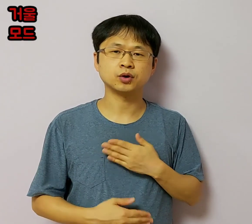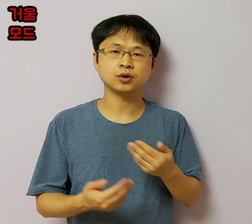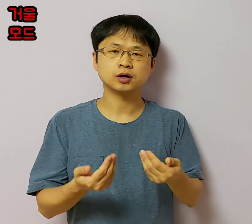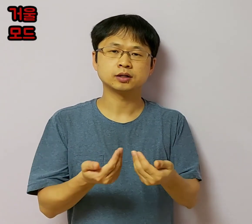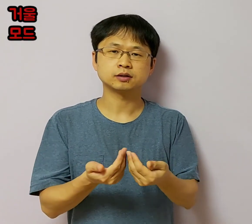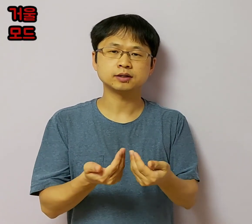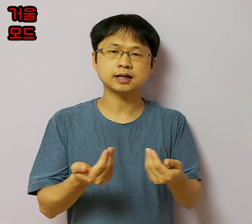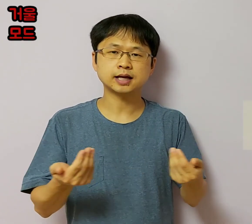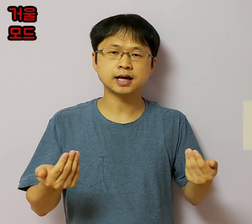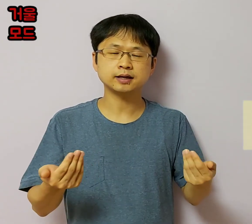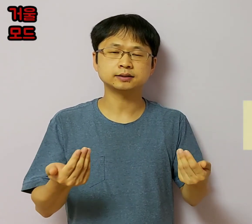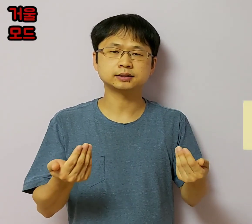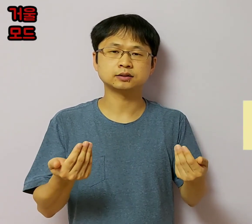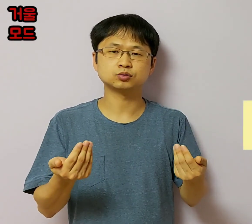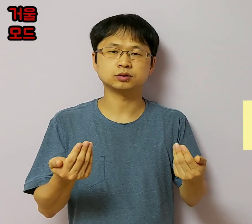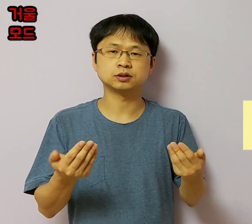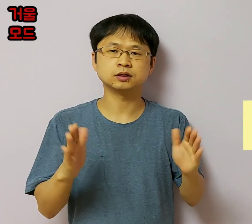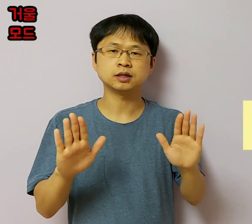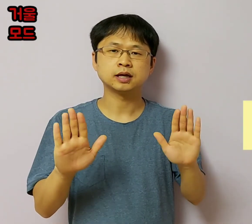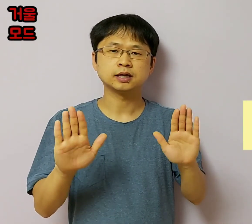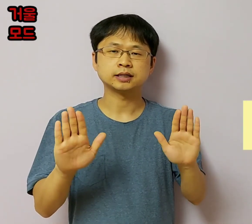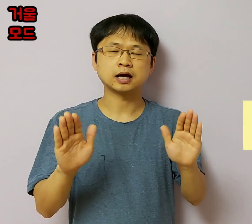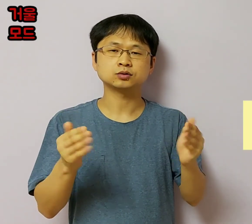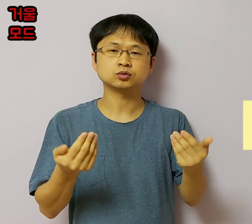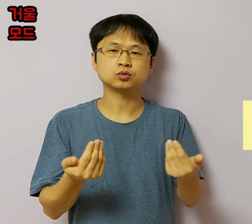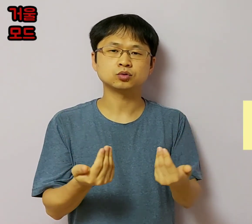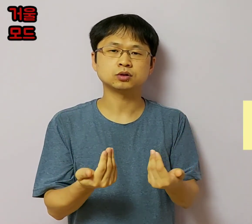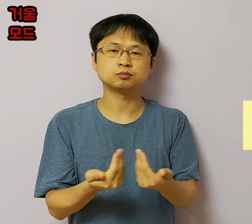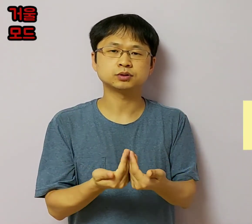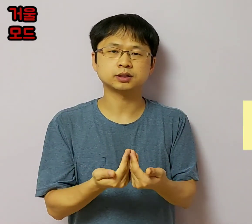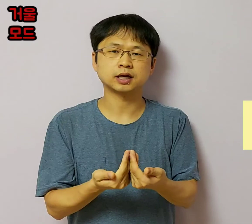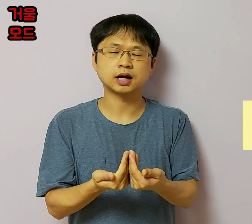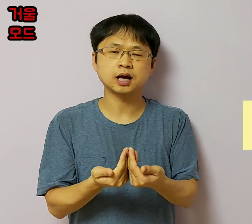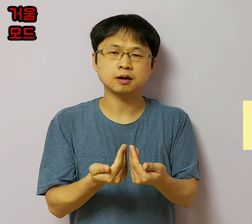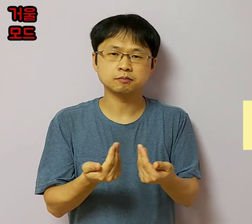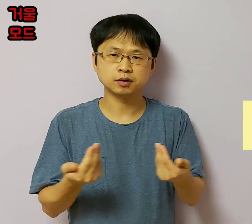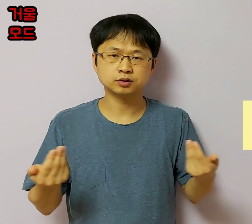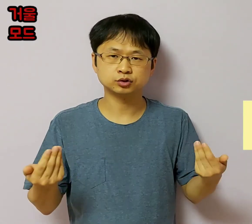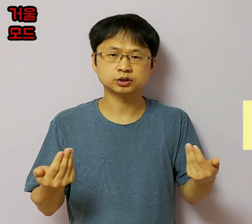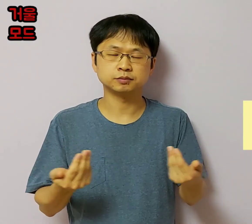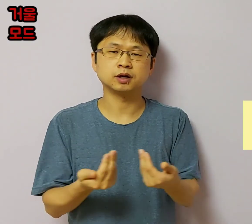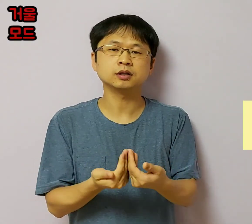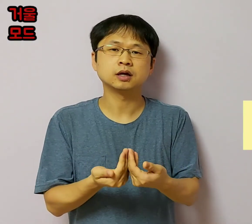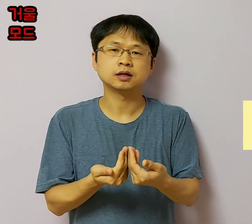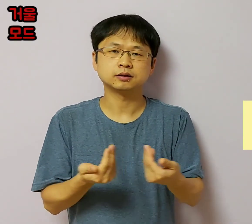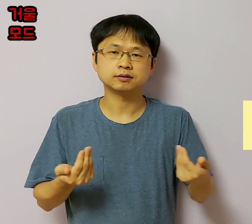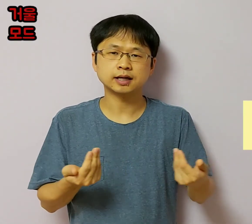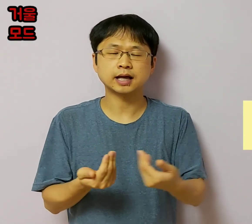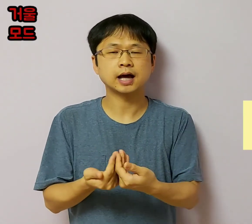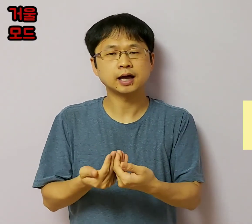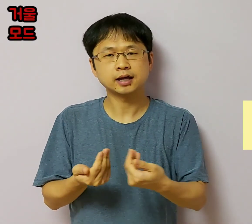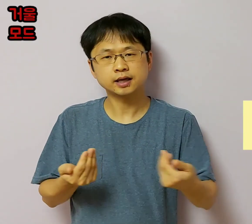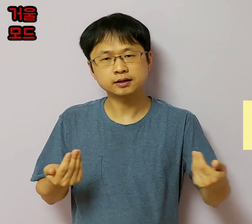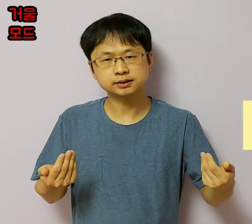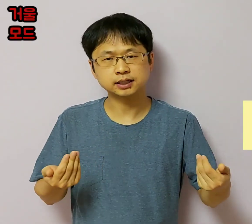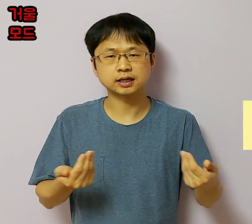배웠고요. 떠나다 헤어지다는 수어는 양손 손등을 붙였다가 벌려주시면 떠나다 헤어지다라는